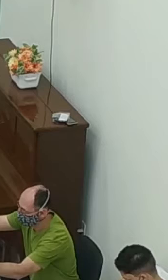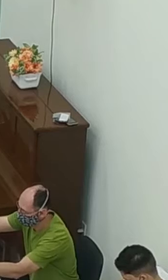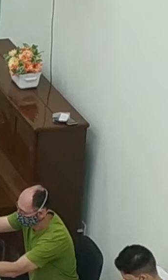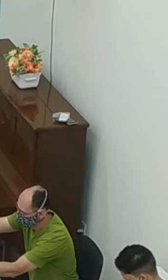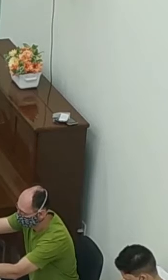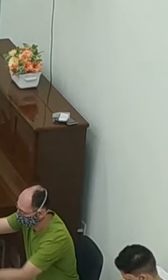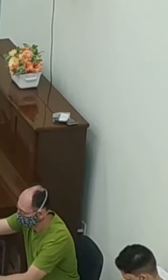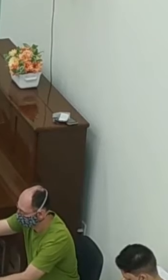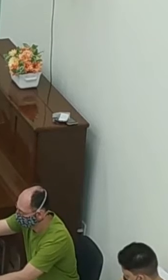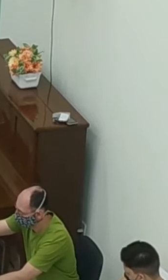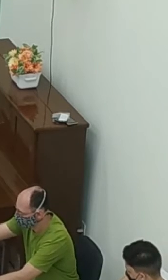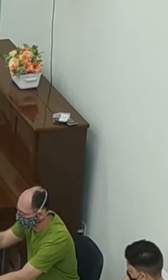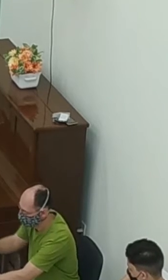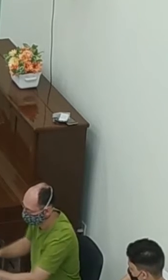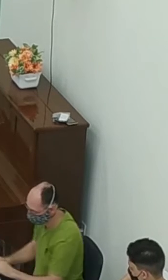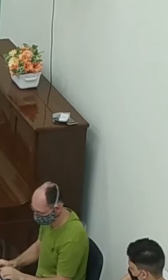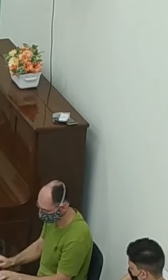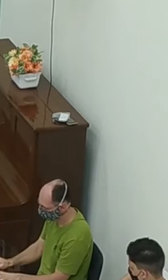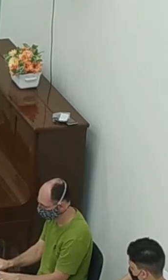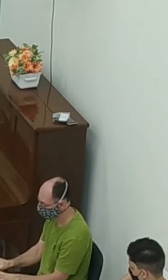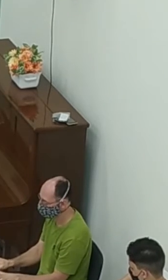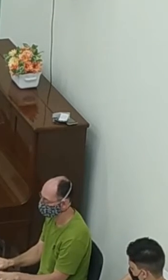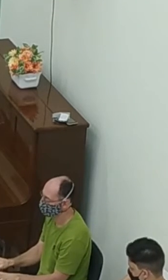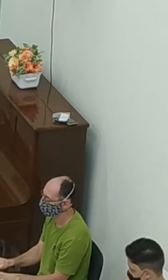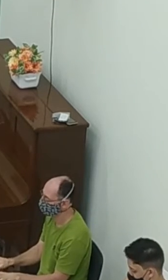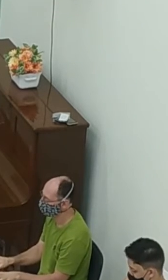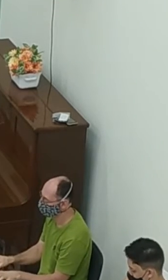louvor, irmãos. Esse próximo louvor